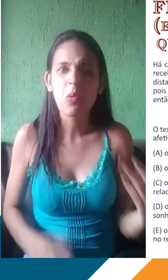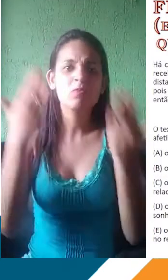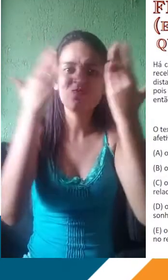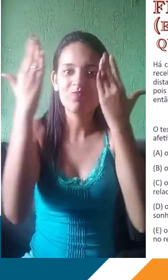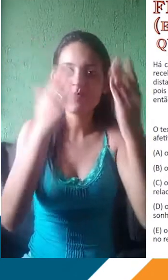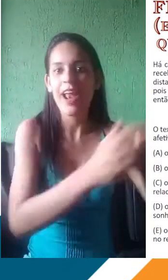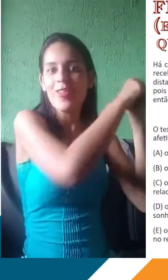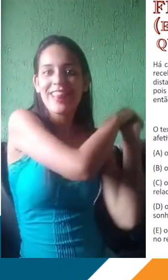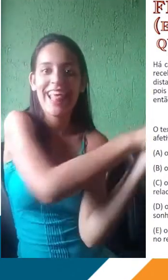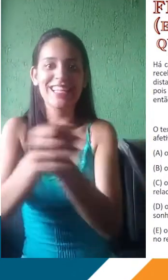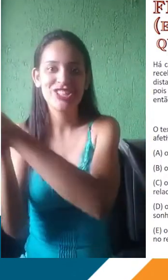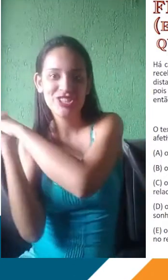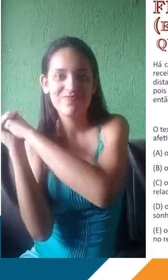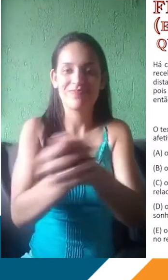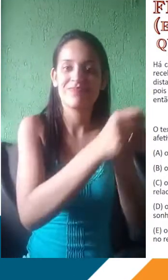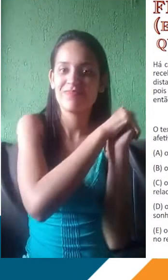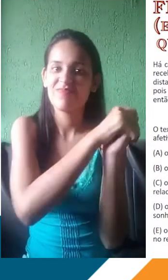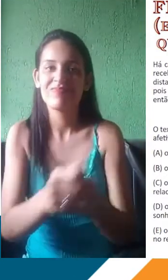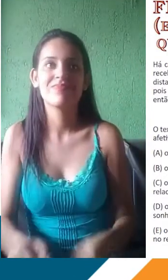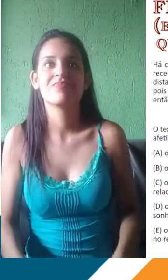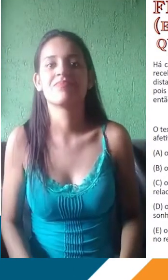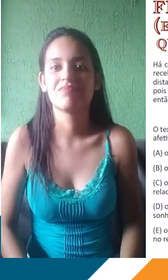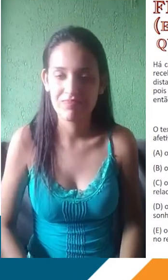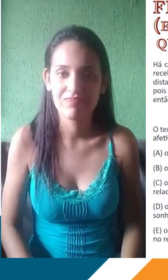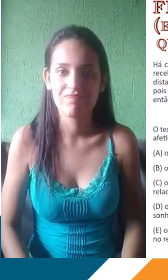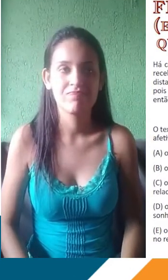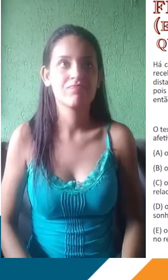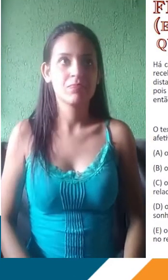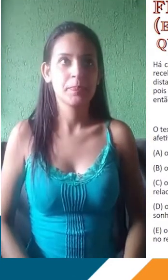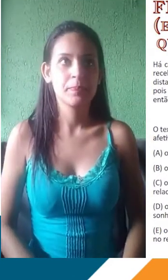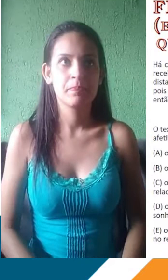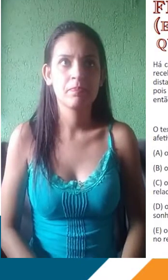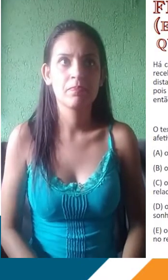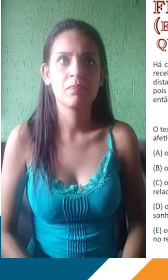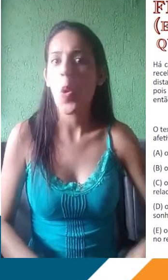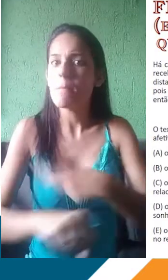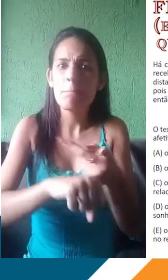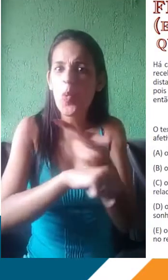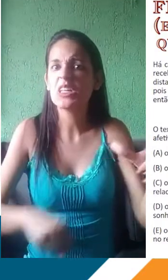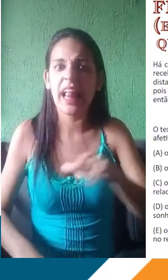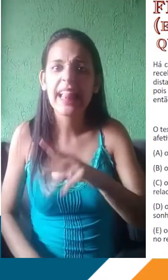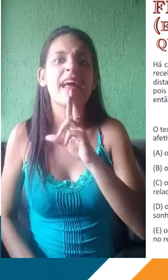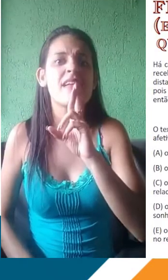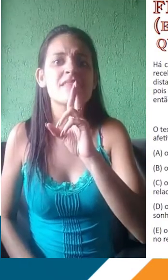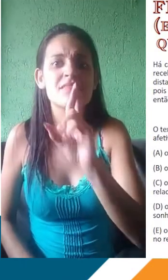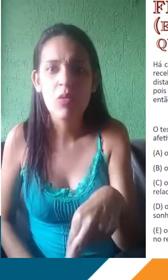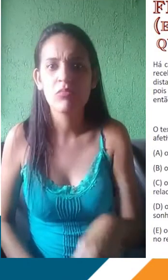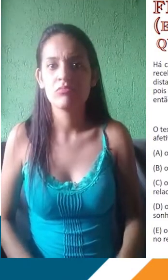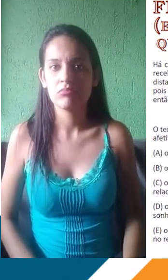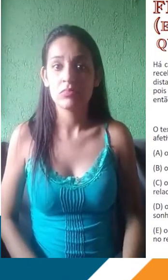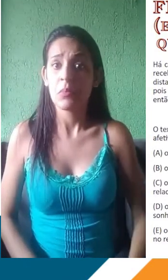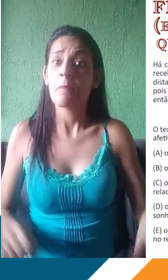do outro para destruí-lo, arrebentá-lo como bolha de sabão. O que se busca é ter razão e o que se ganha é